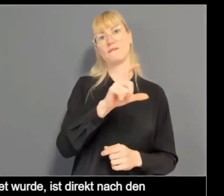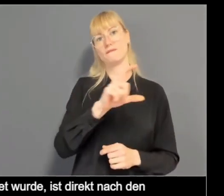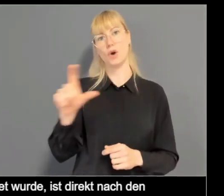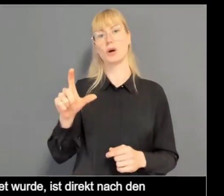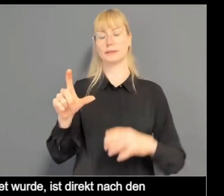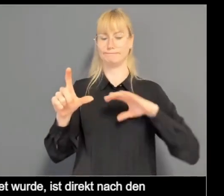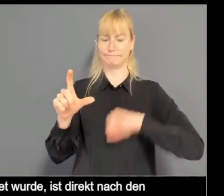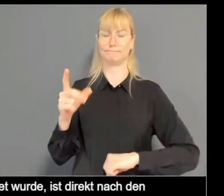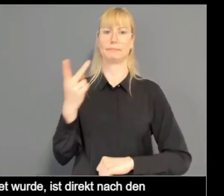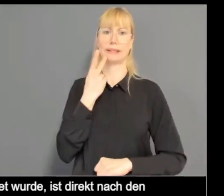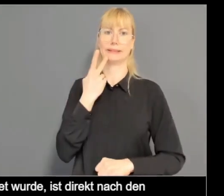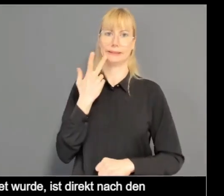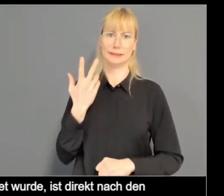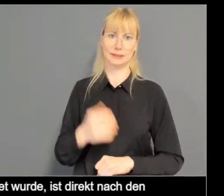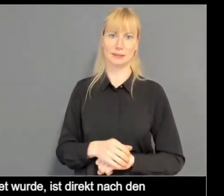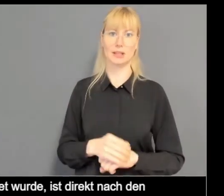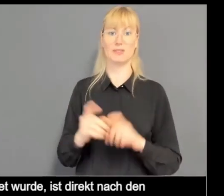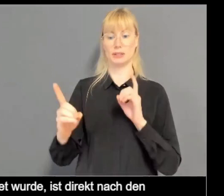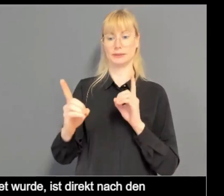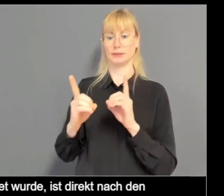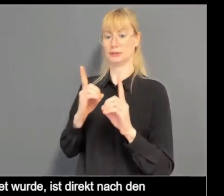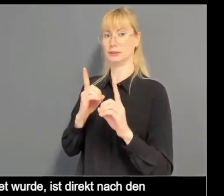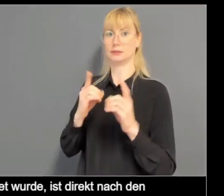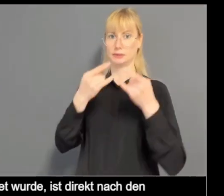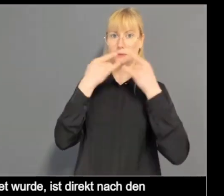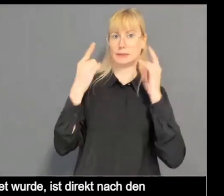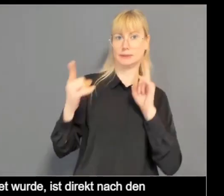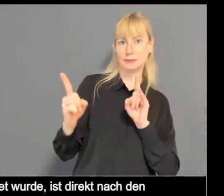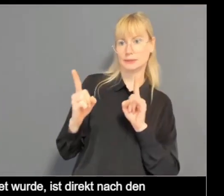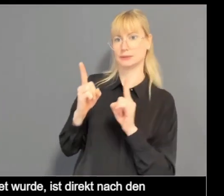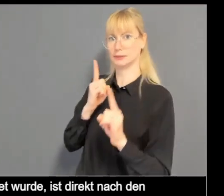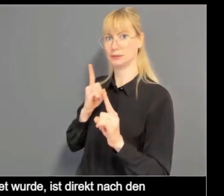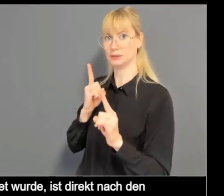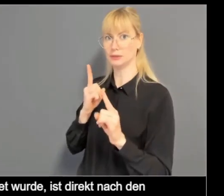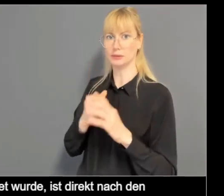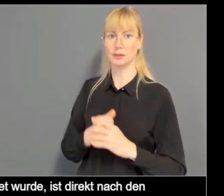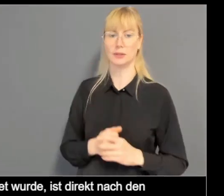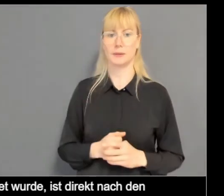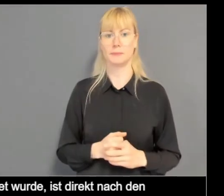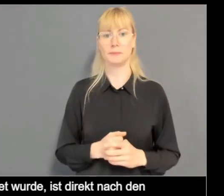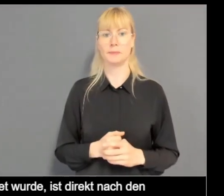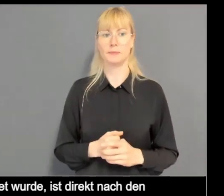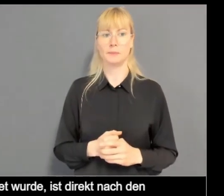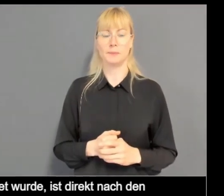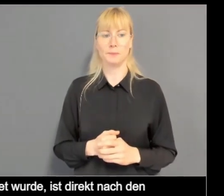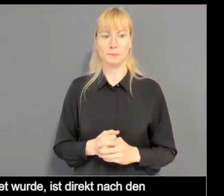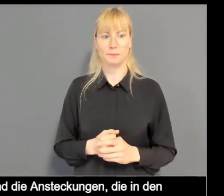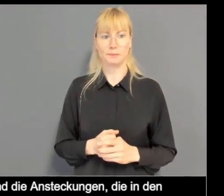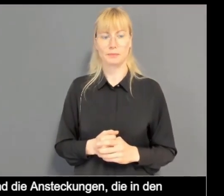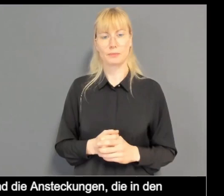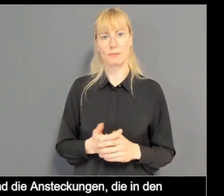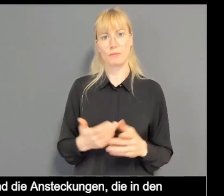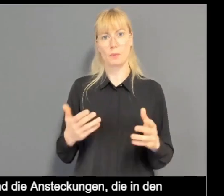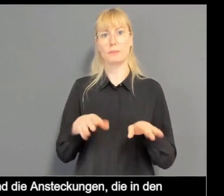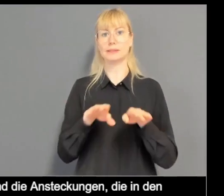der insgesamt jetzt dann mit nächster Woche noch 2 Wochen die Masken aufrechterhalten im Begegnungsverkehr in den